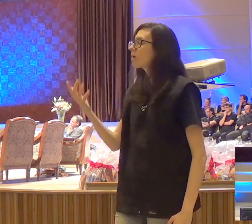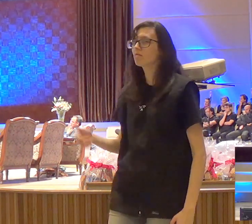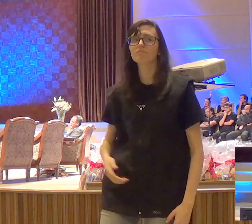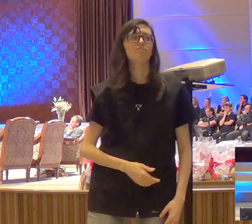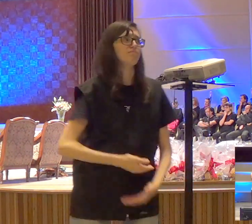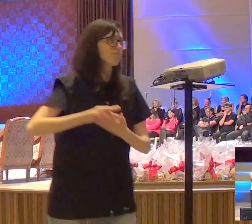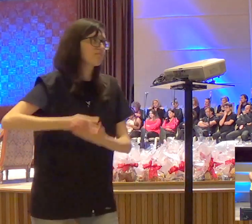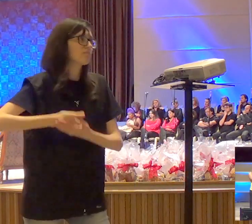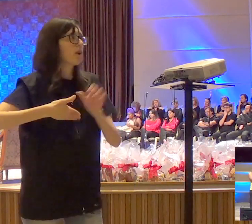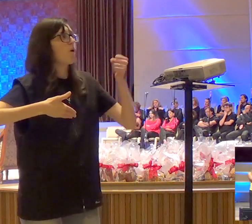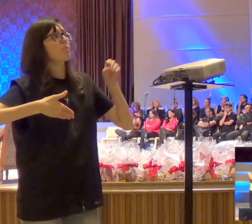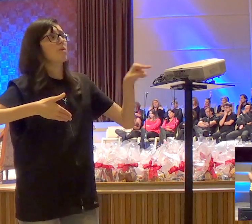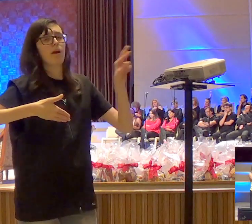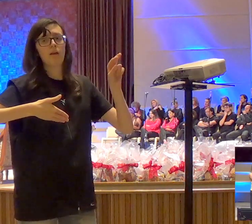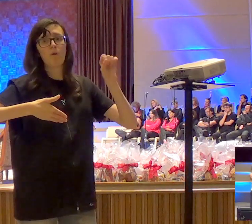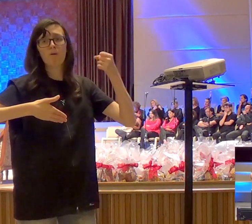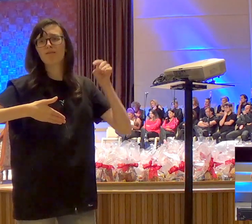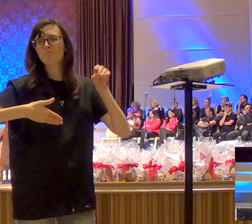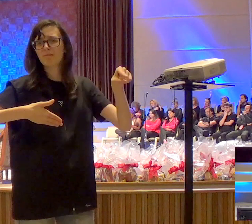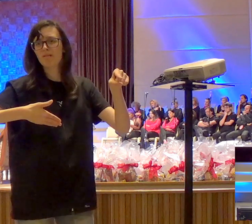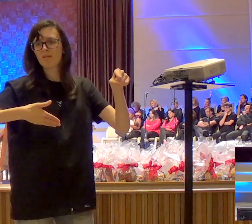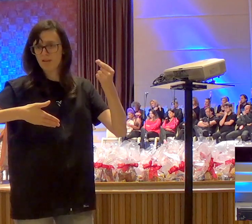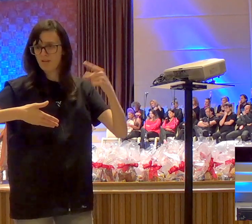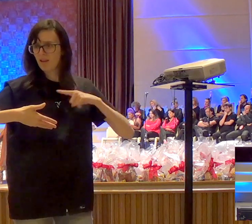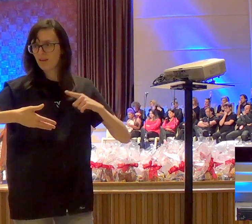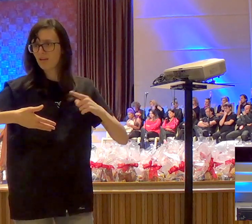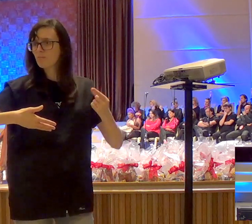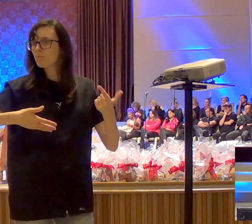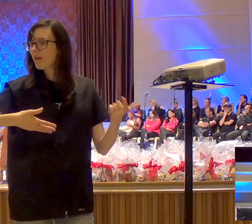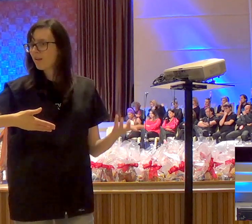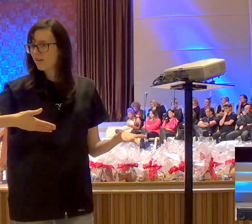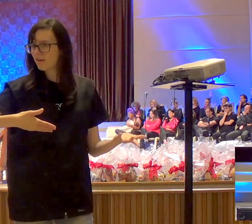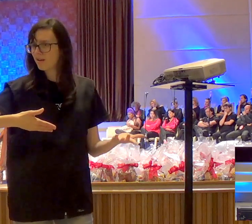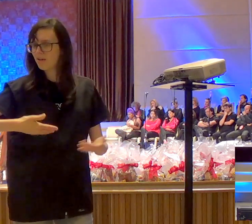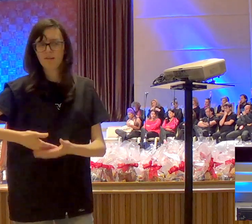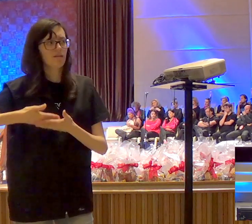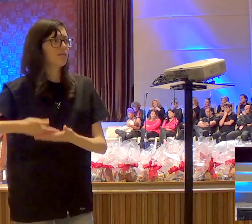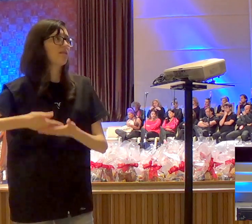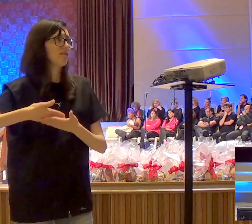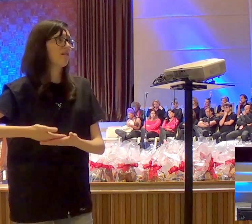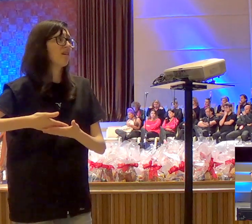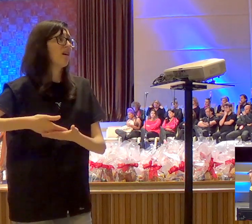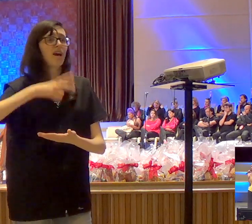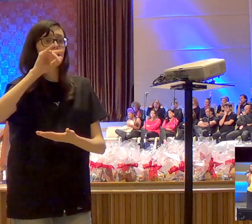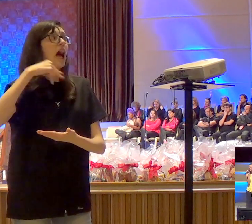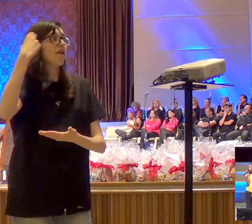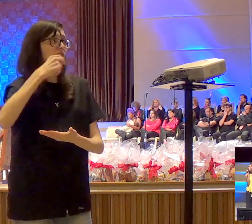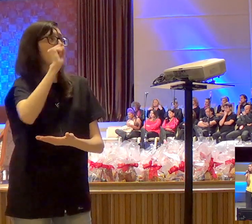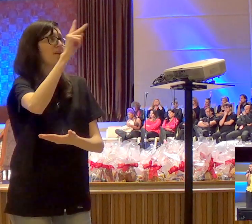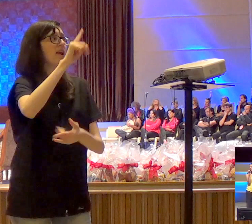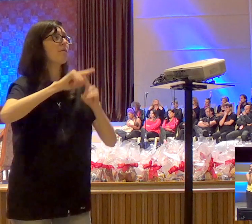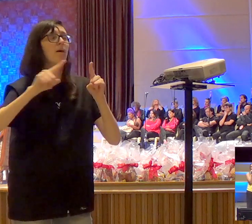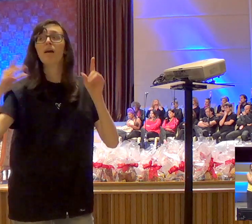de 8 mil reais. And I said, "Well, how much longer until you get to see the judge?" E até você ver o juiz, então, quanto tempo você vai